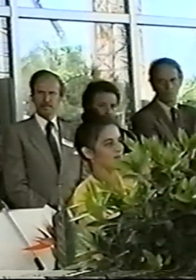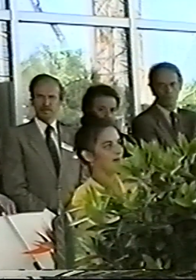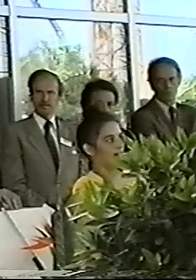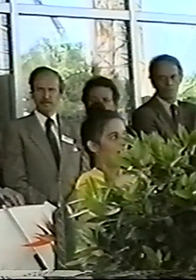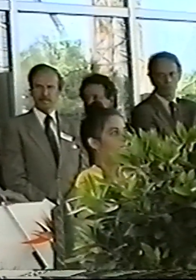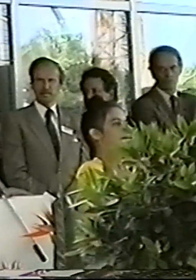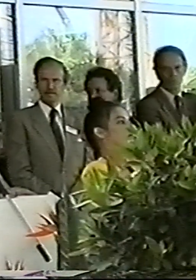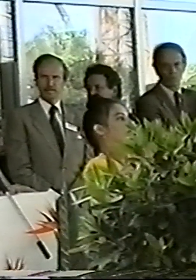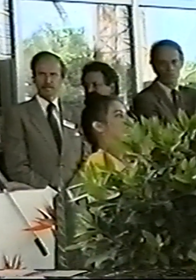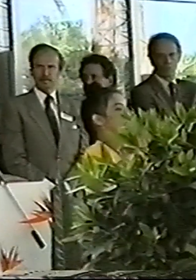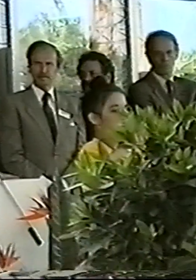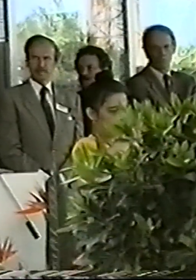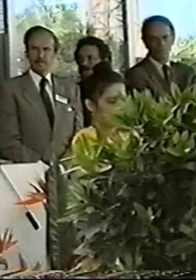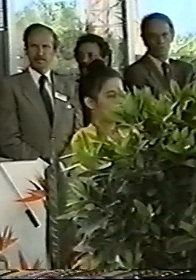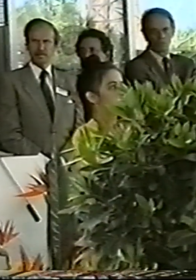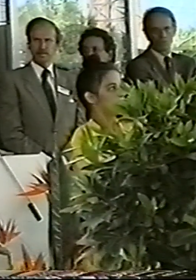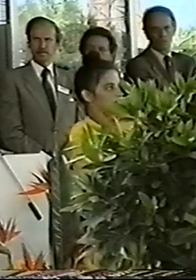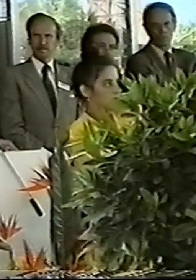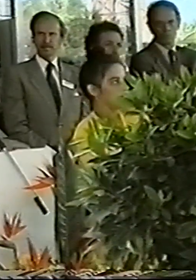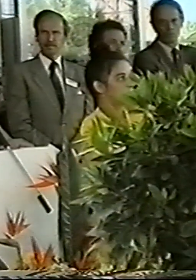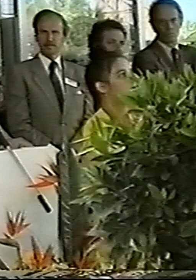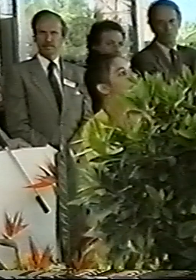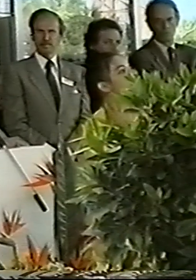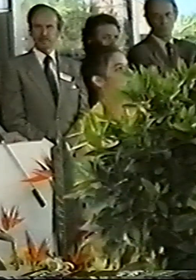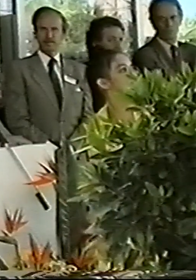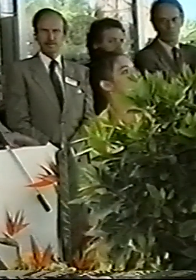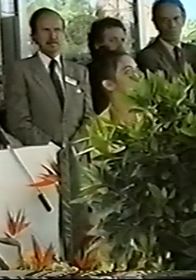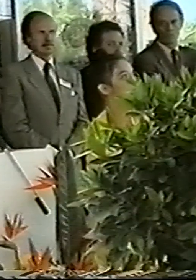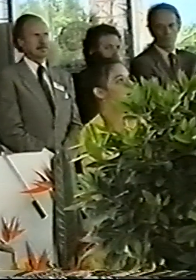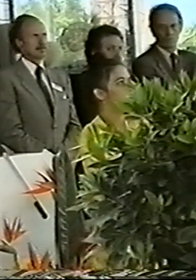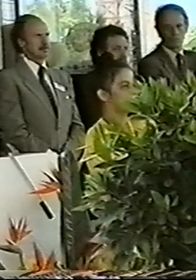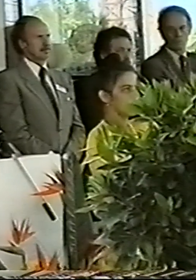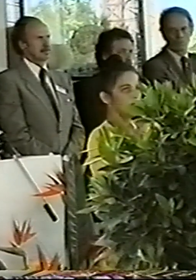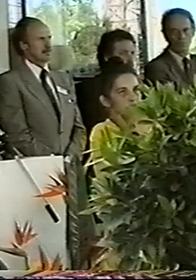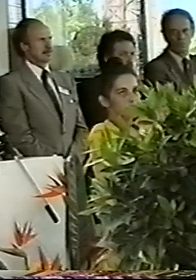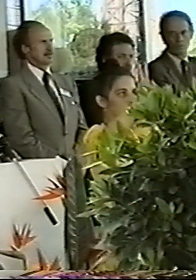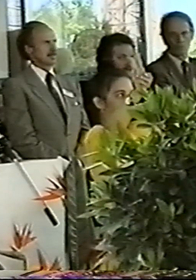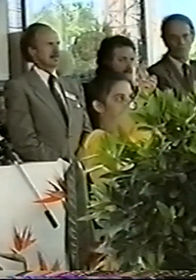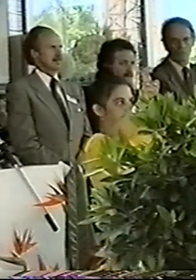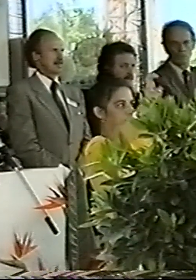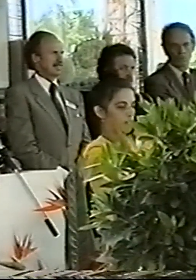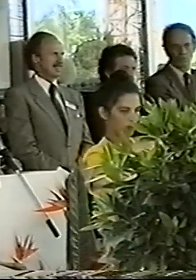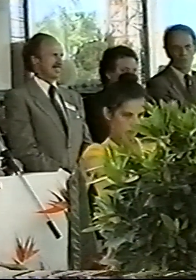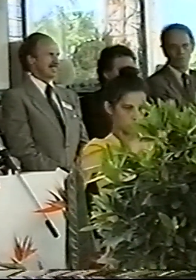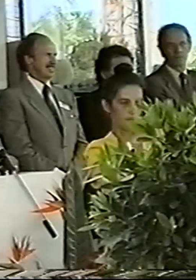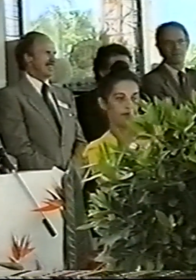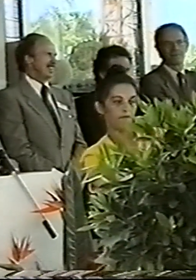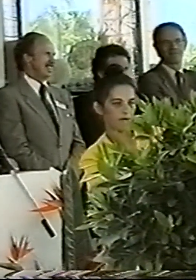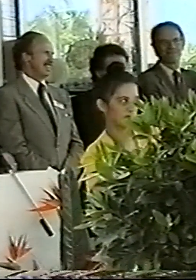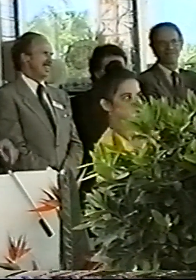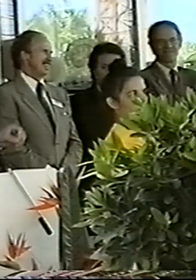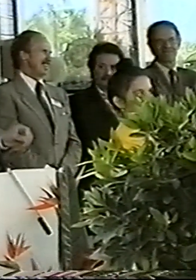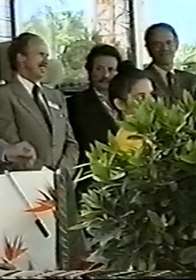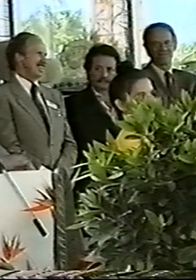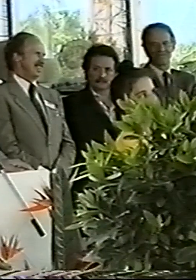centre. Le nouveau slogan à la mode dans ce quartier, c'est « Je vis en France, j'achète en Suisse ». Ça